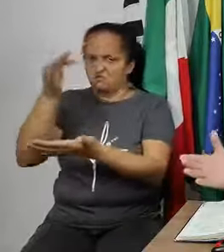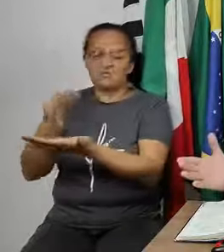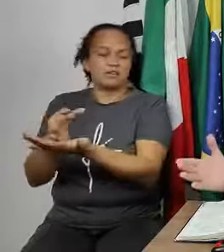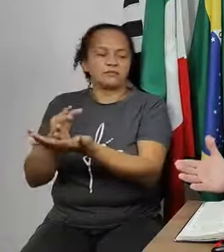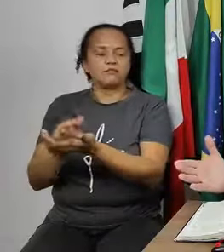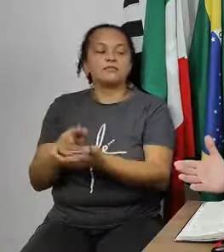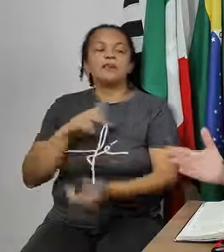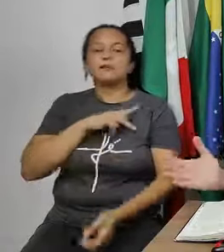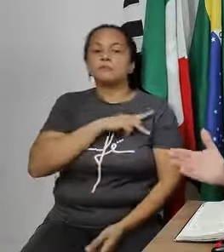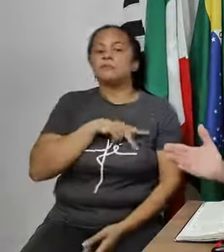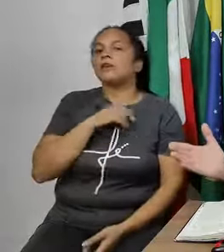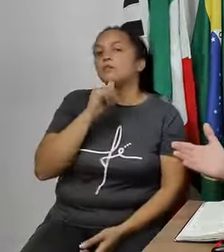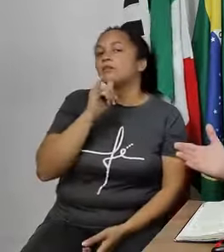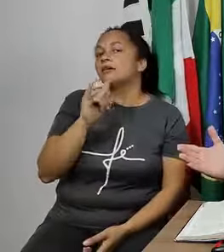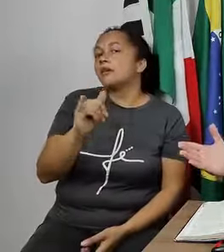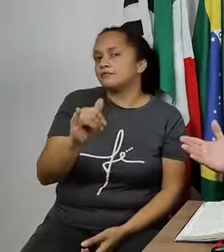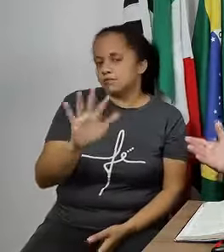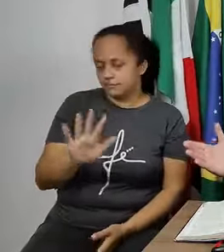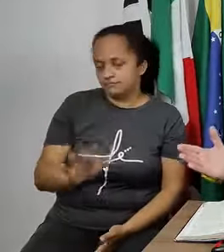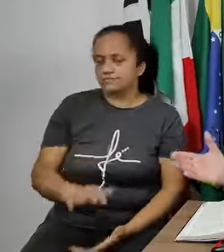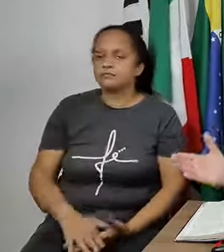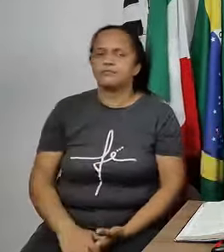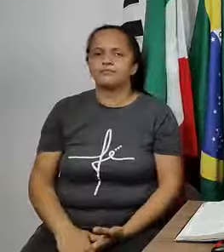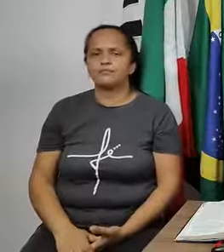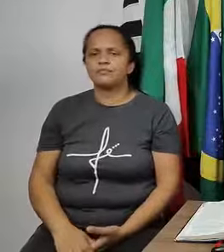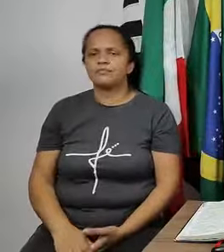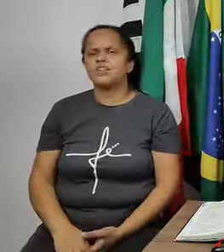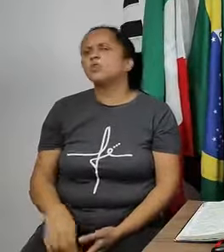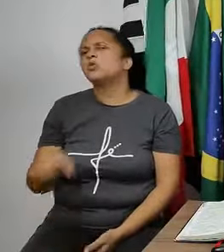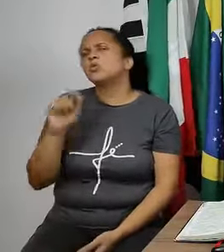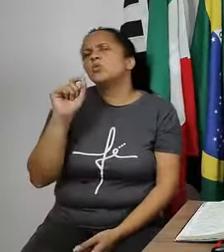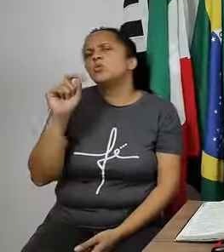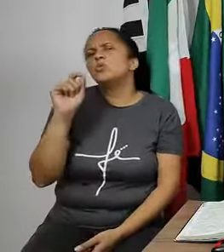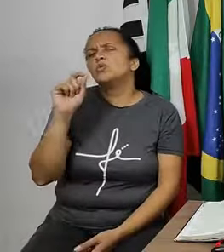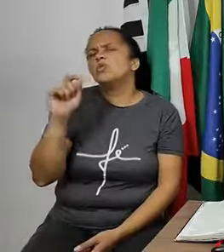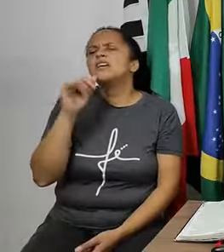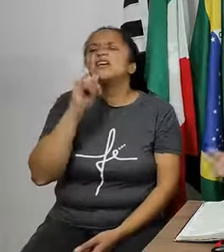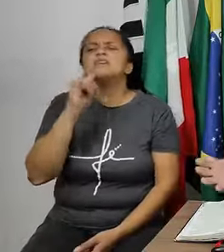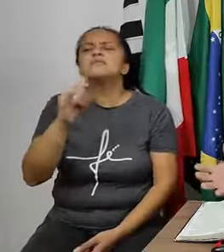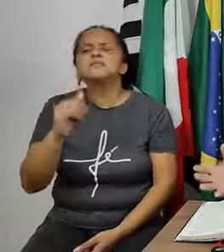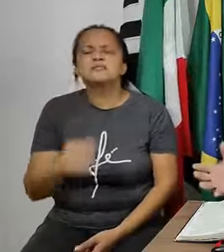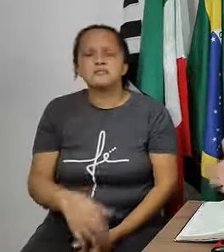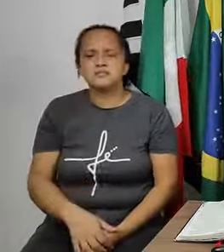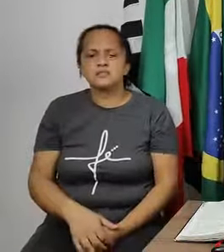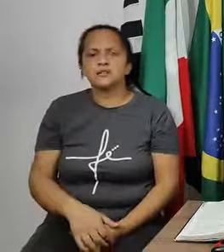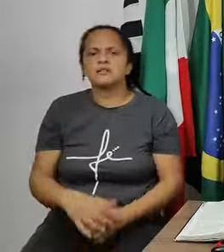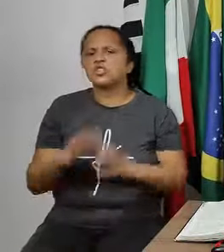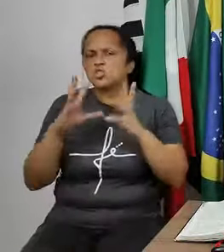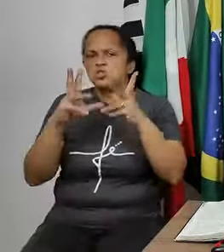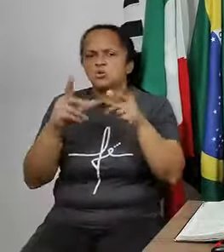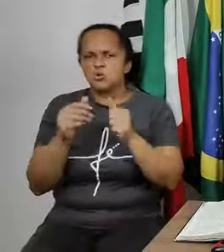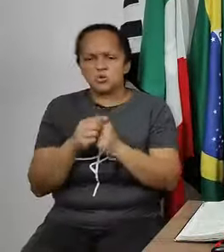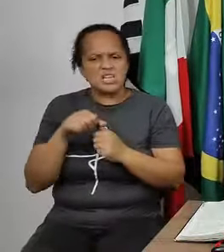perguntando assim: que diremos, pois, à vista dessas coisas? Se Deus é por nós,